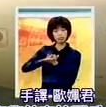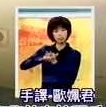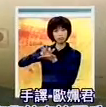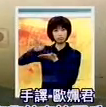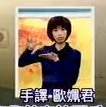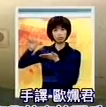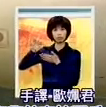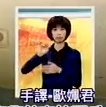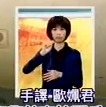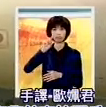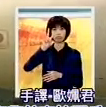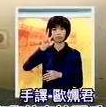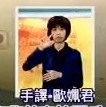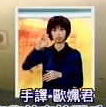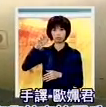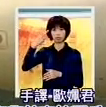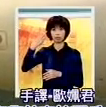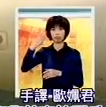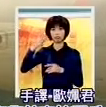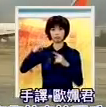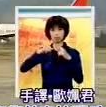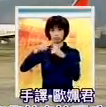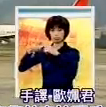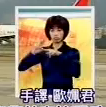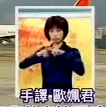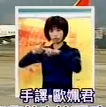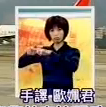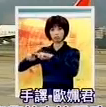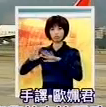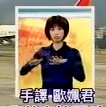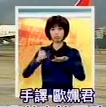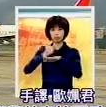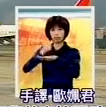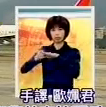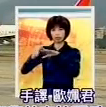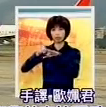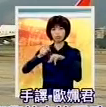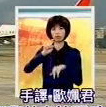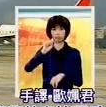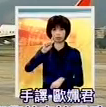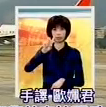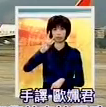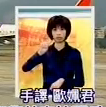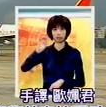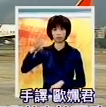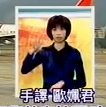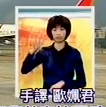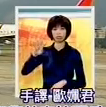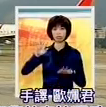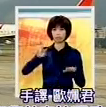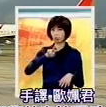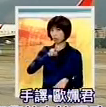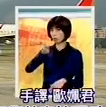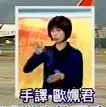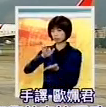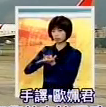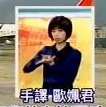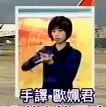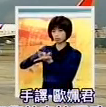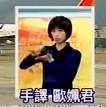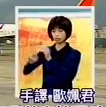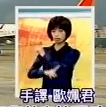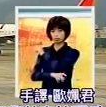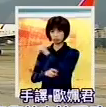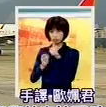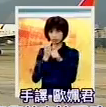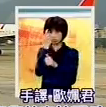是182人座，上面坐了144人哦。透过画面我们可以看到，目前飞机正在跑道上做最后